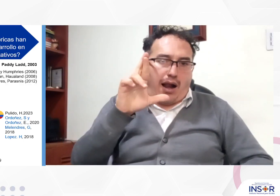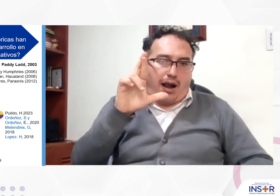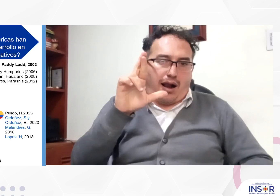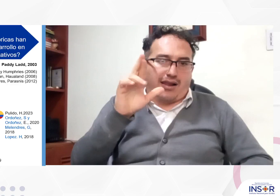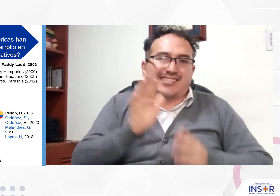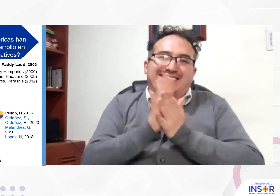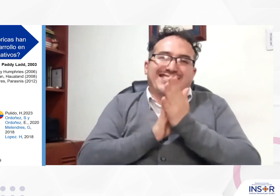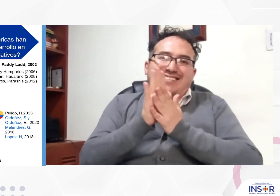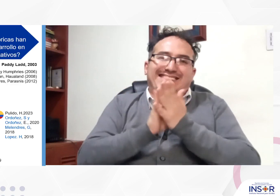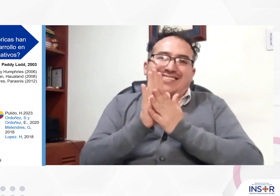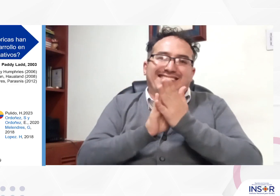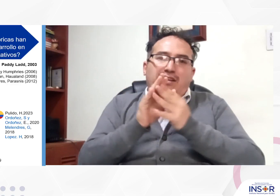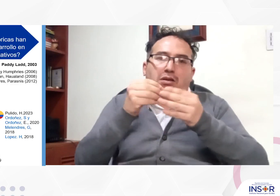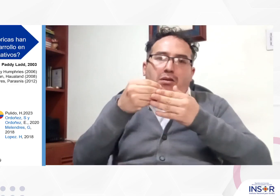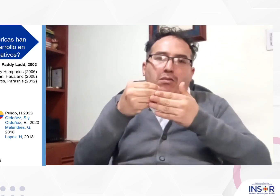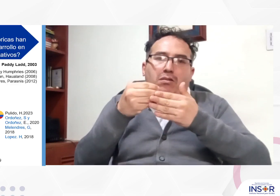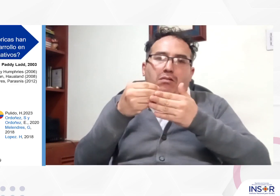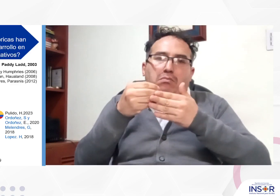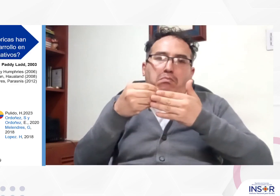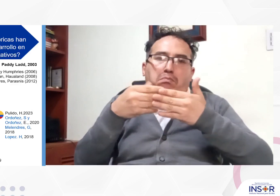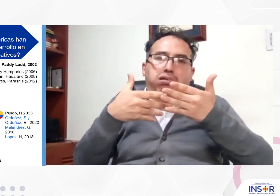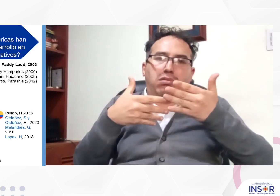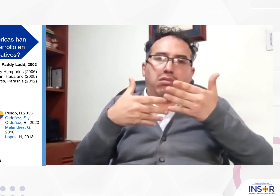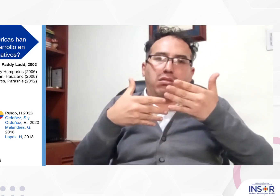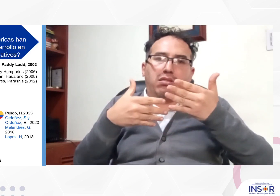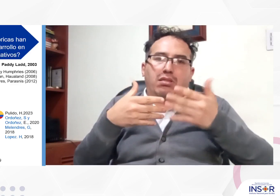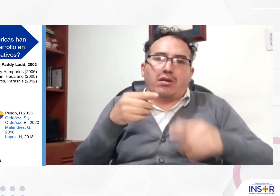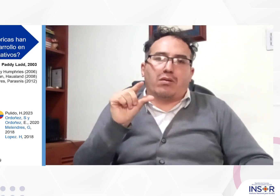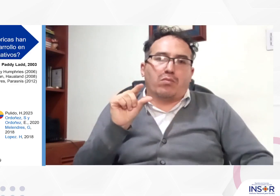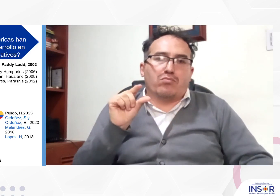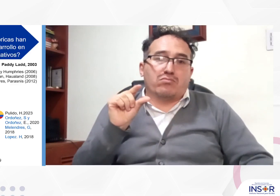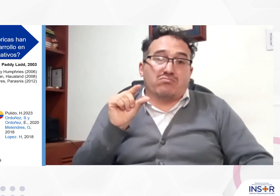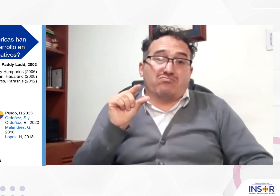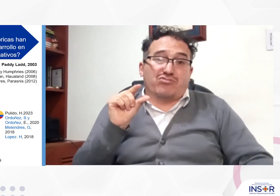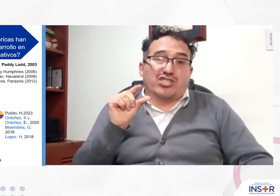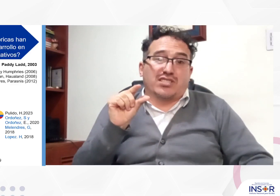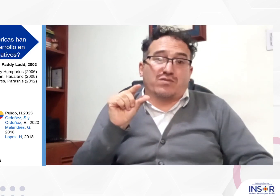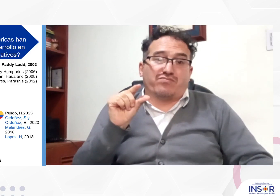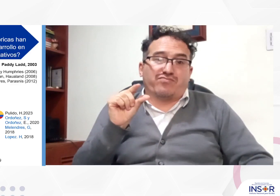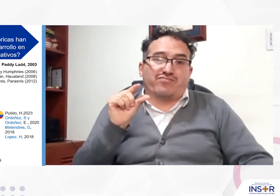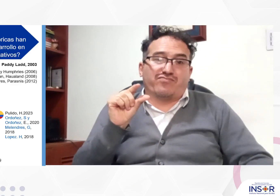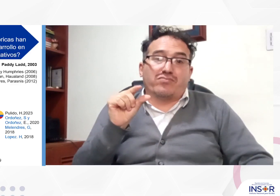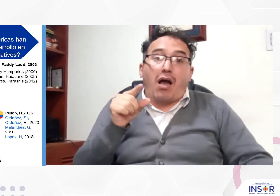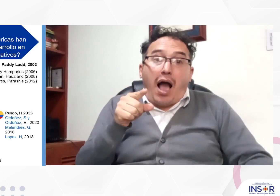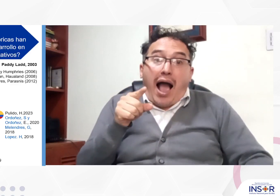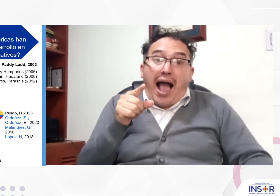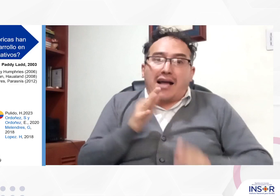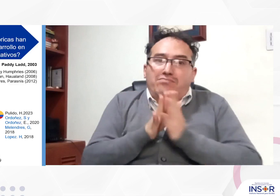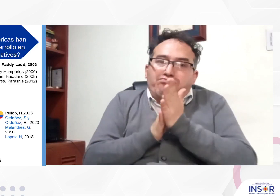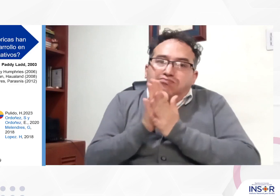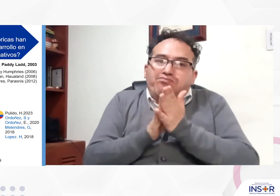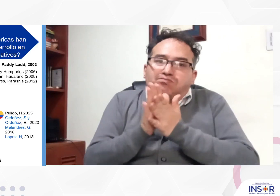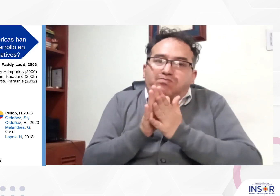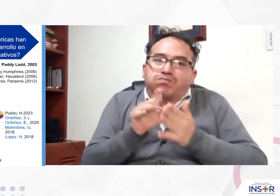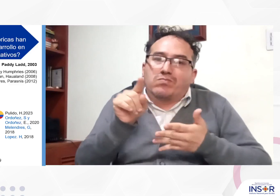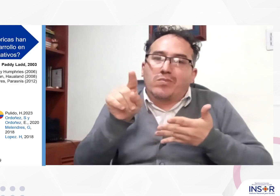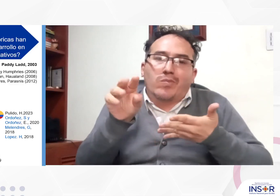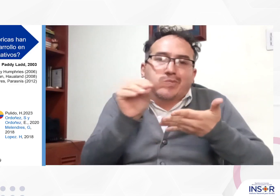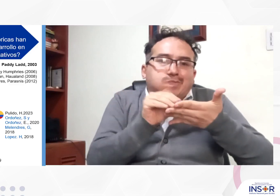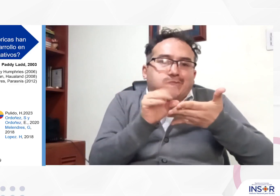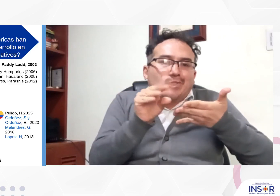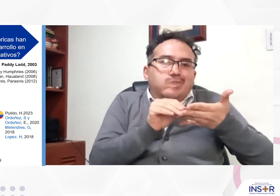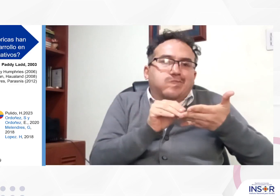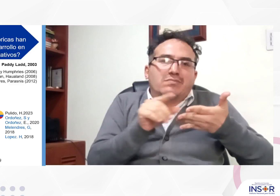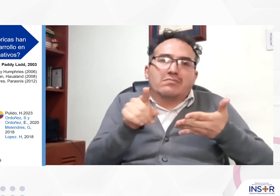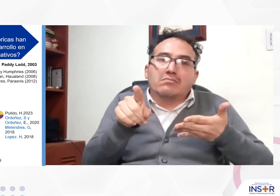Google Scholar y allí en este Google académico pues me soltaba muy poquitas referencias desde esos conceptos